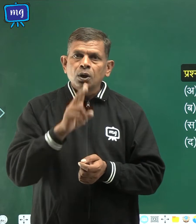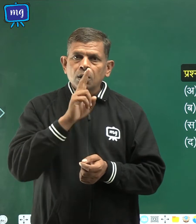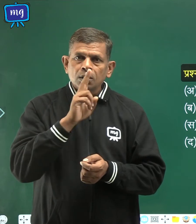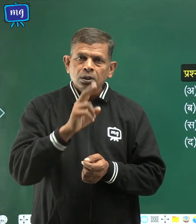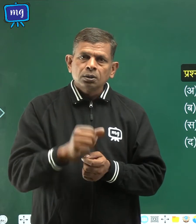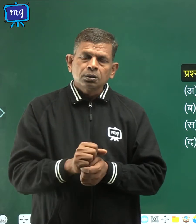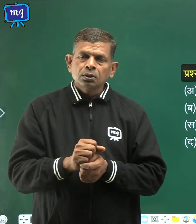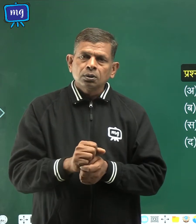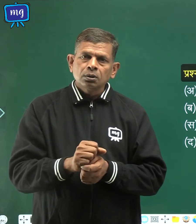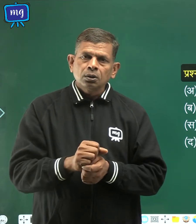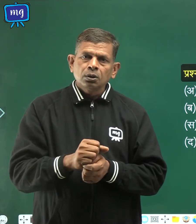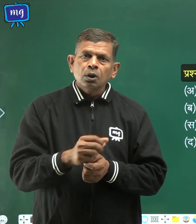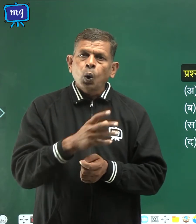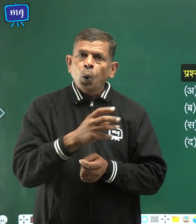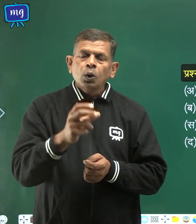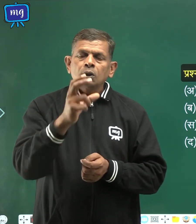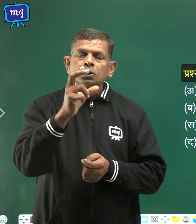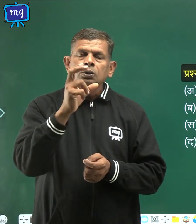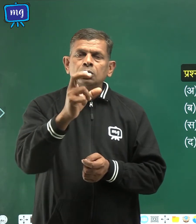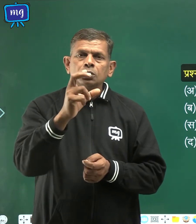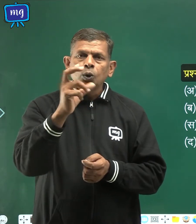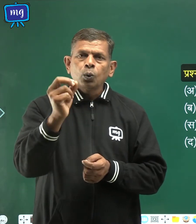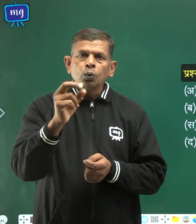पानी, कार्बन डाइऑक्साइड